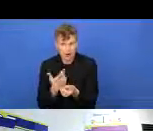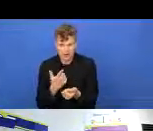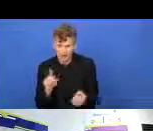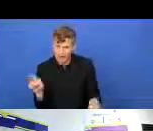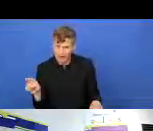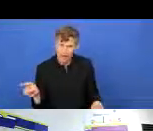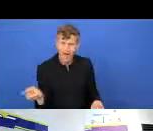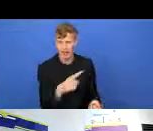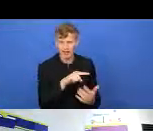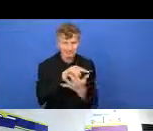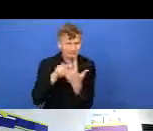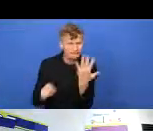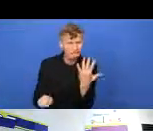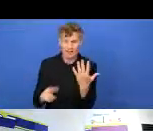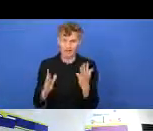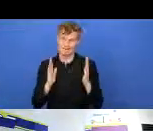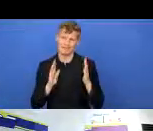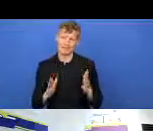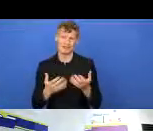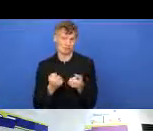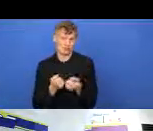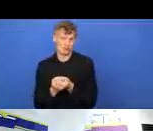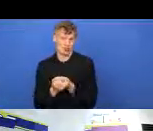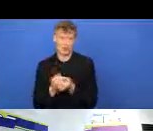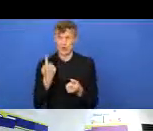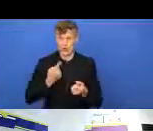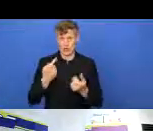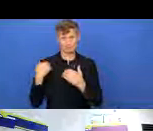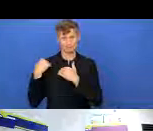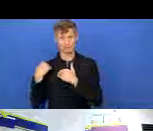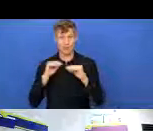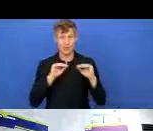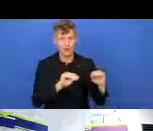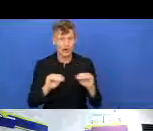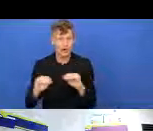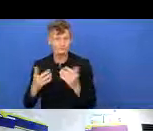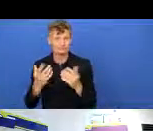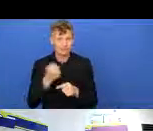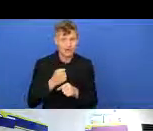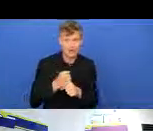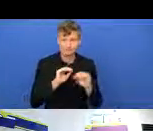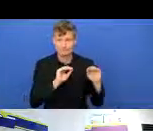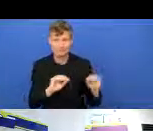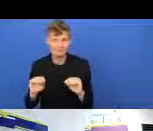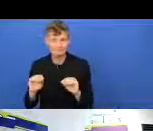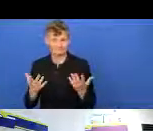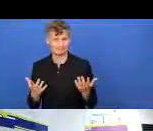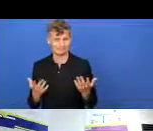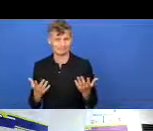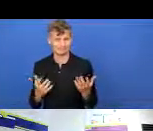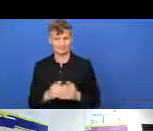en misant sur de nouvelles options de formation, impliquant différentes disciplines et secteurs